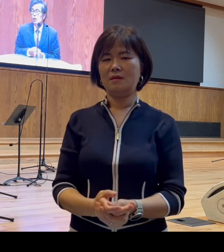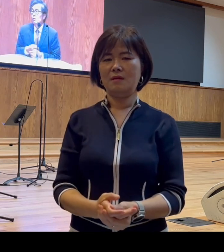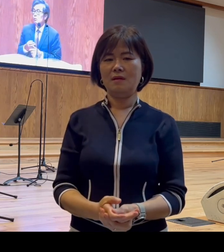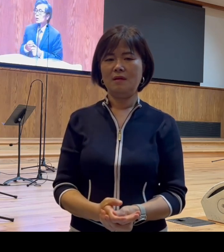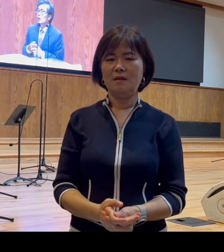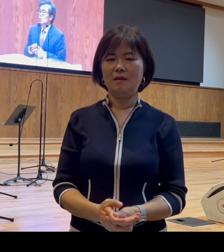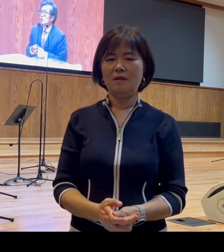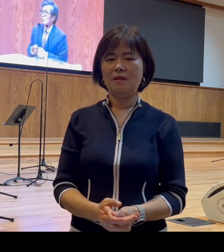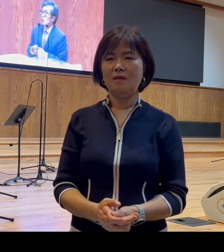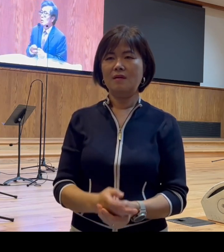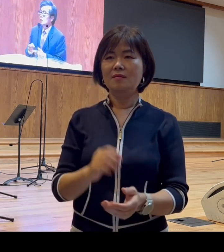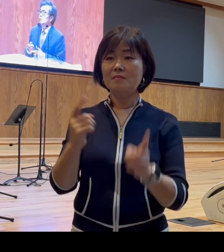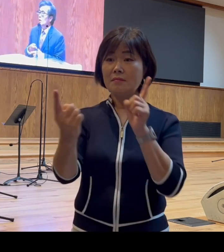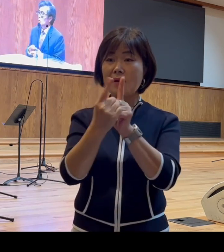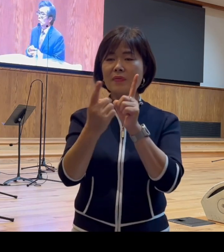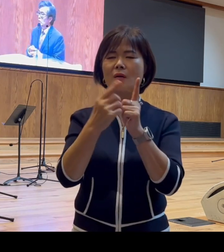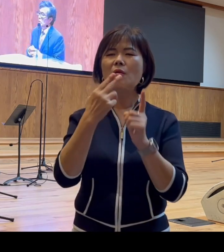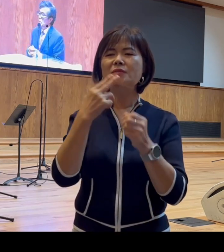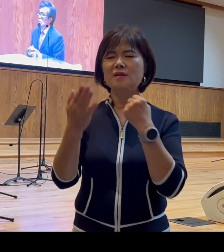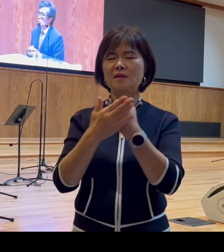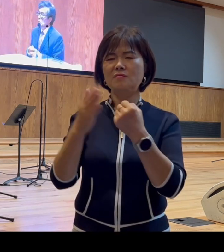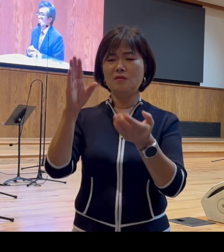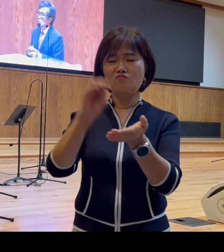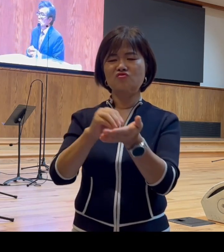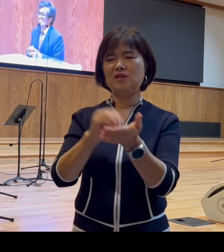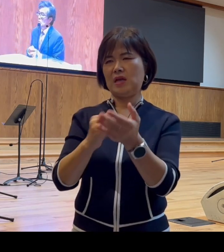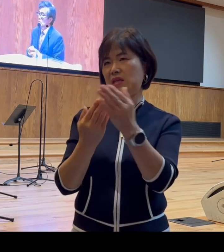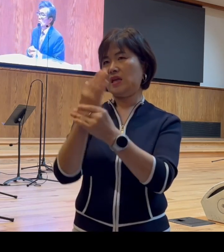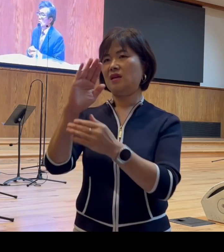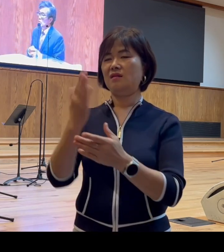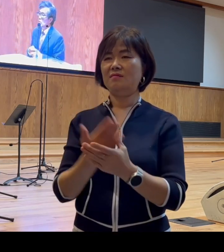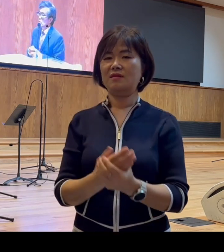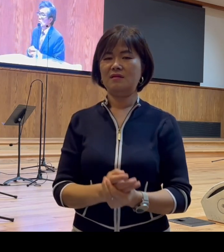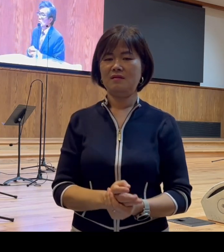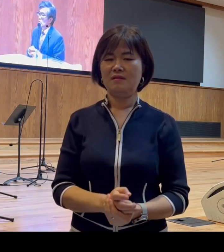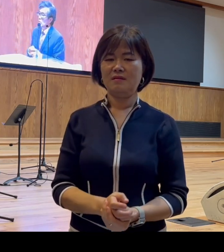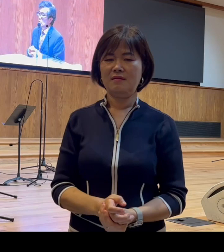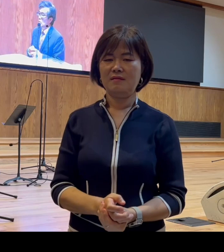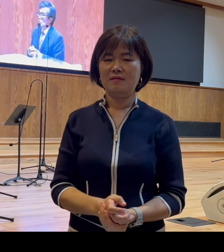아니 그러니까 이게 비대면 상황의 심각한 폐해예요.